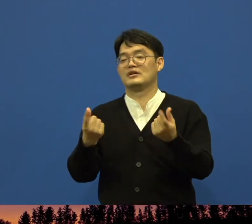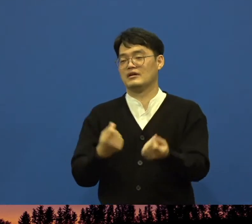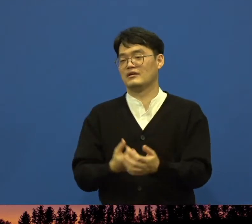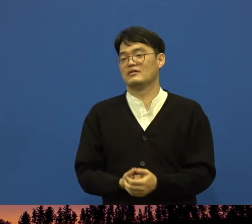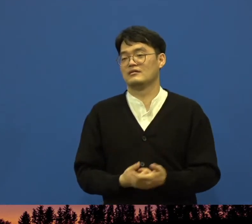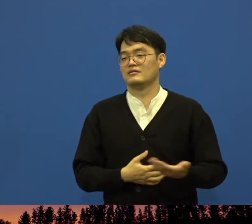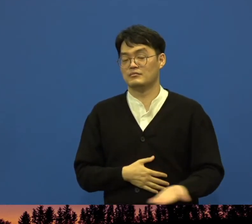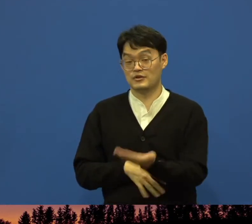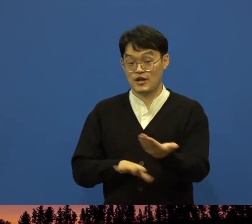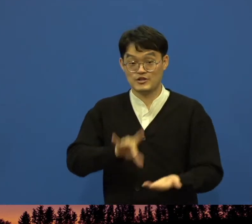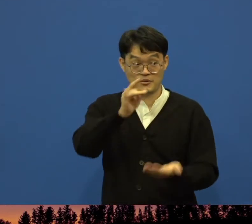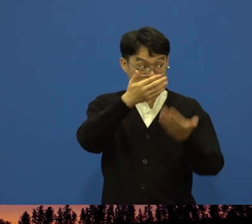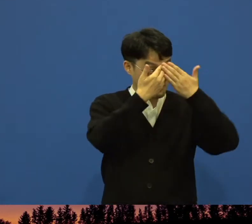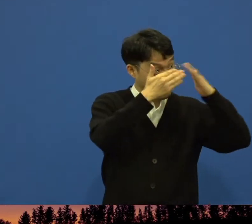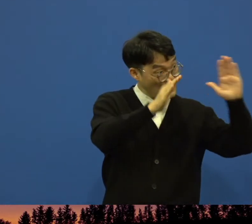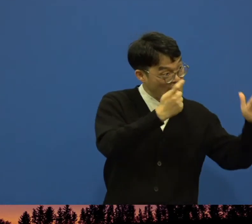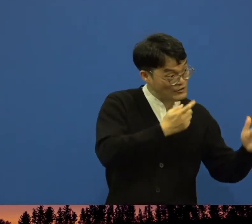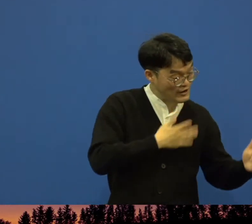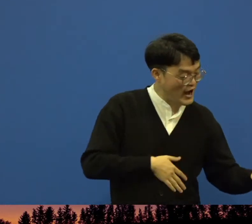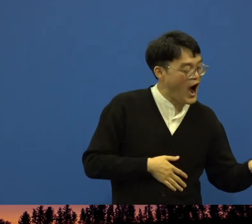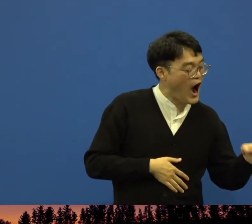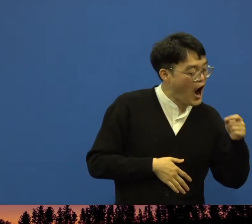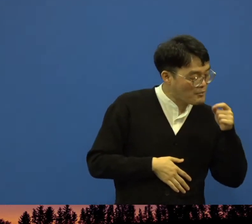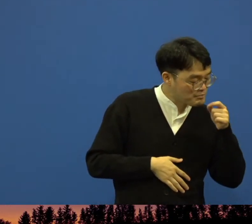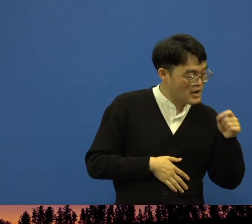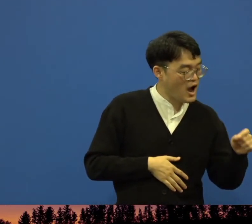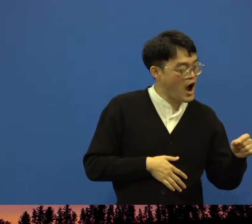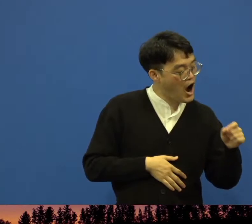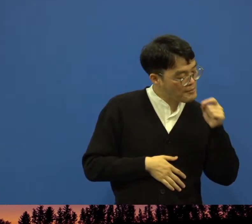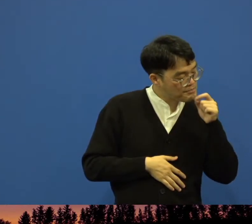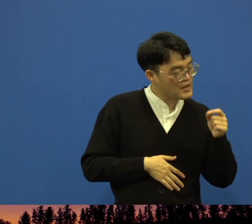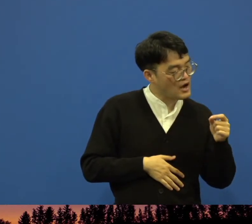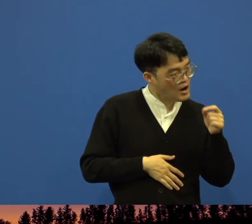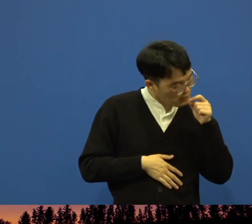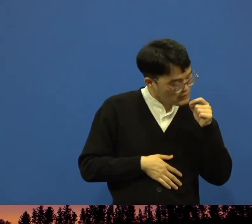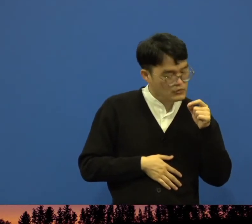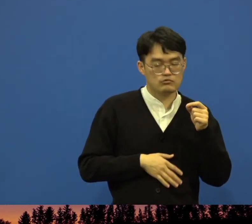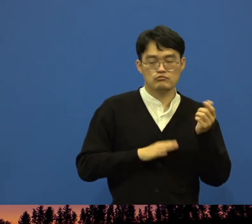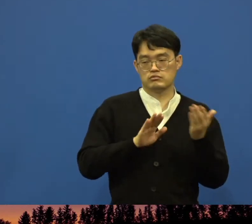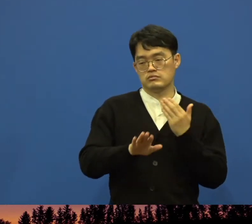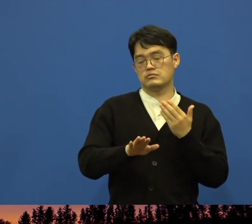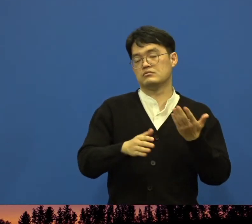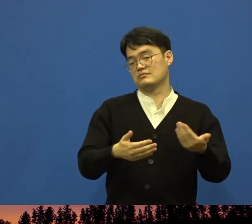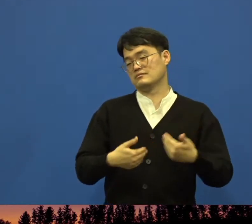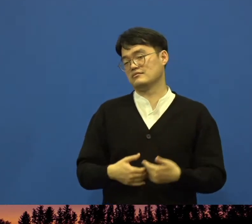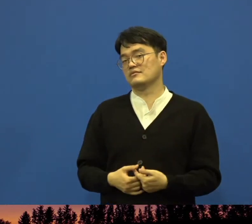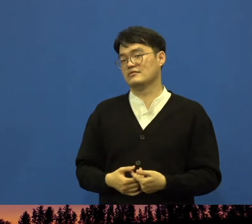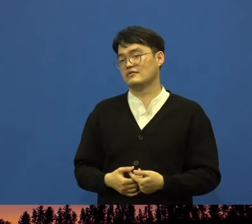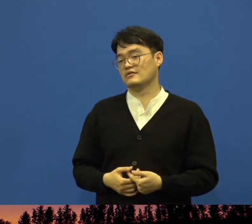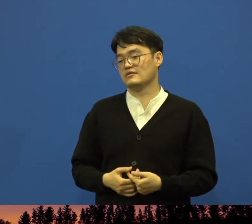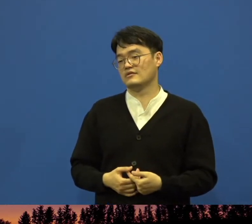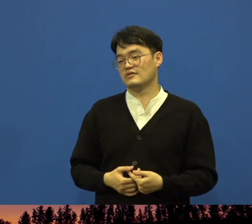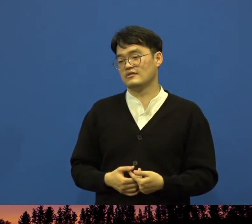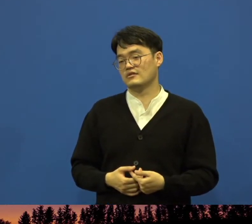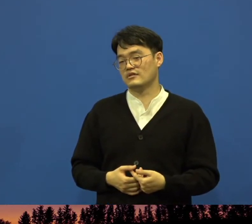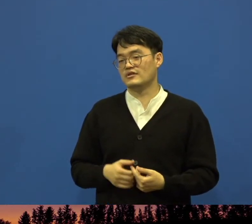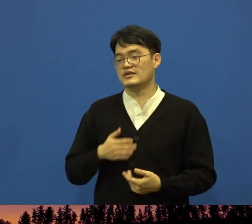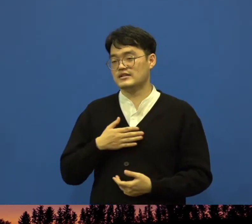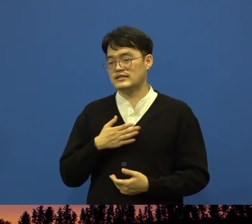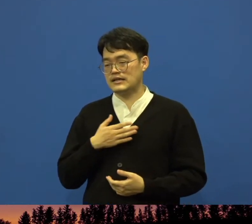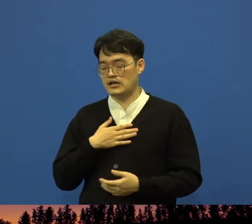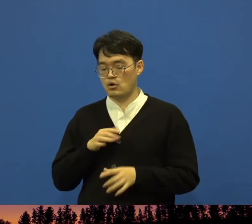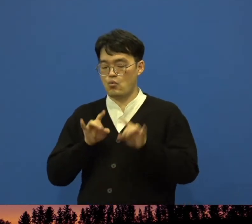여러분 처음에 공짜인데 공짜가 아니에요. 시드니에 카지노가 있는데요. 카지노 뷔페가 싸다는 소문이 났어요. 제가 있을